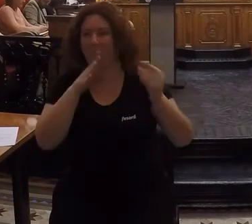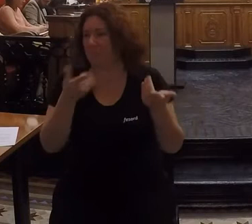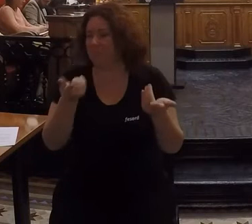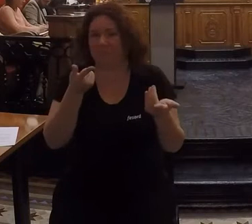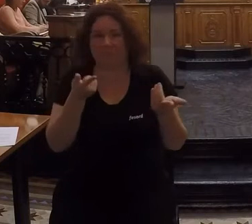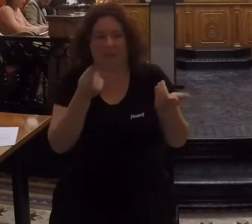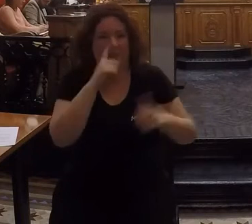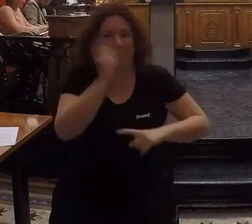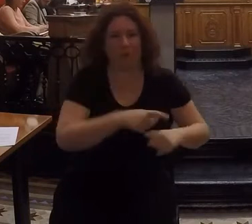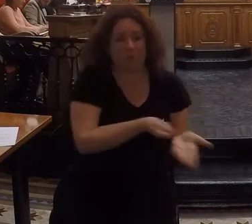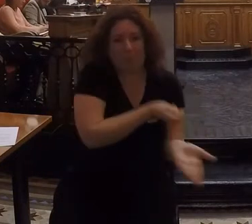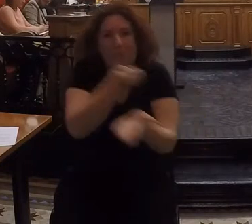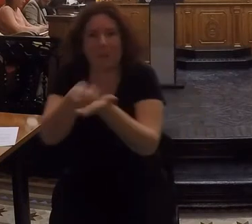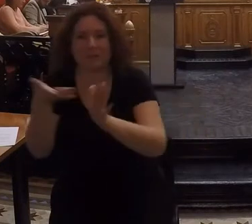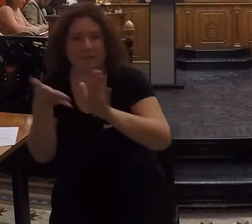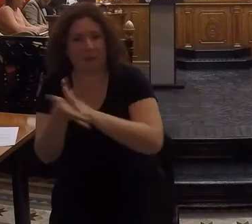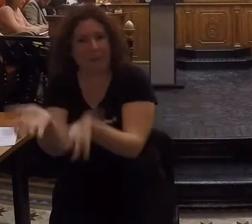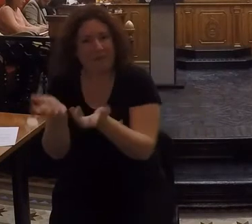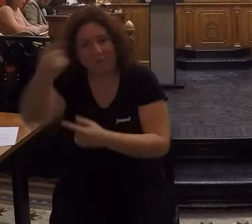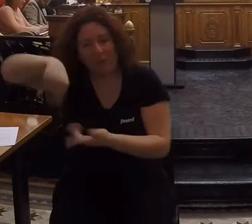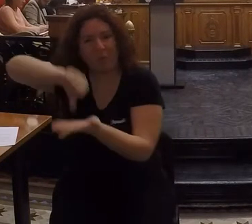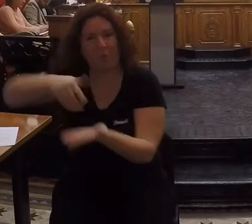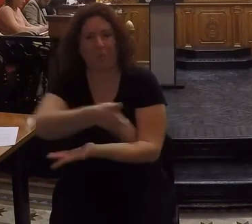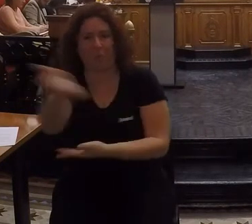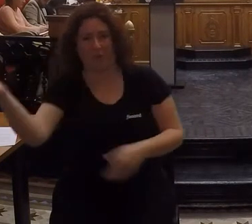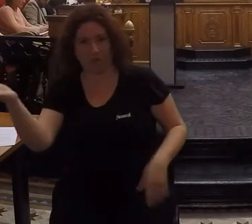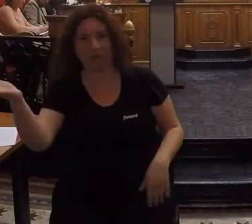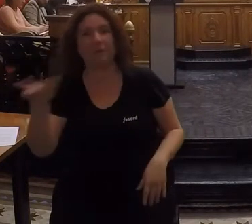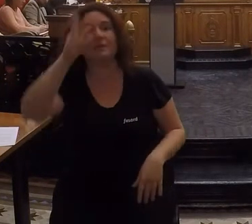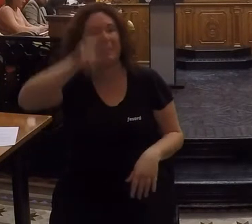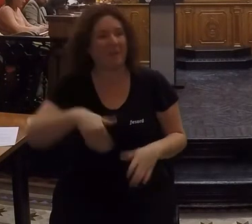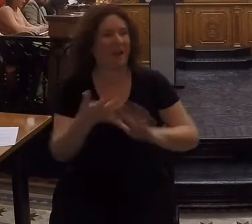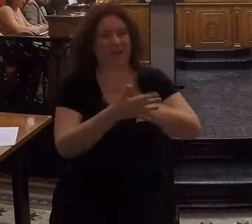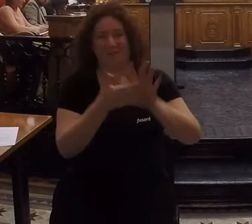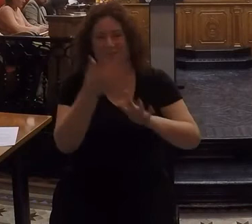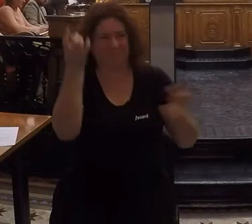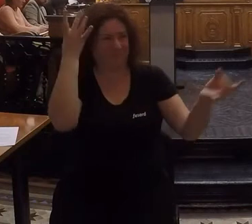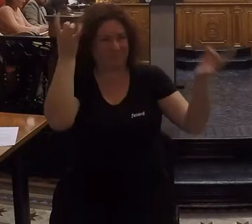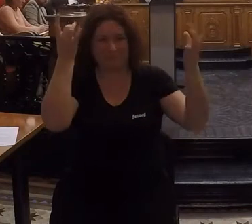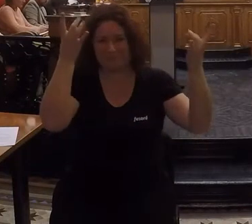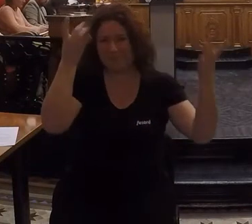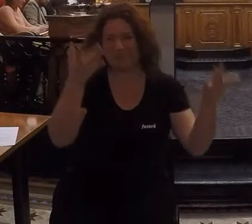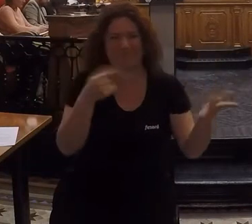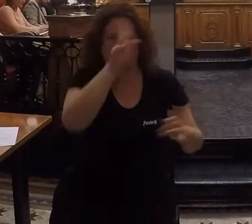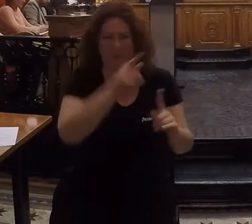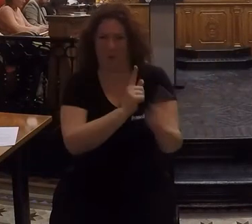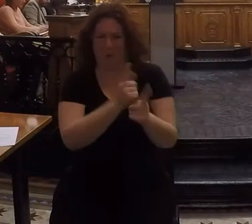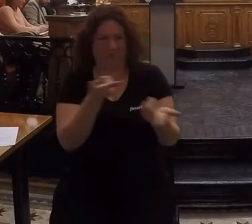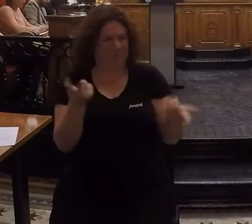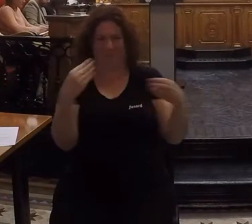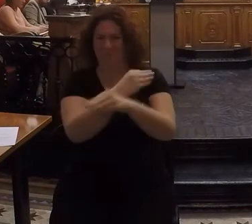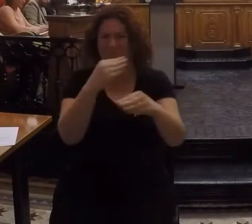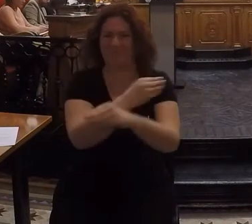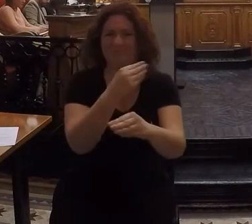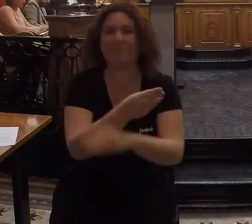ciudad. Y digo demagógico, por no decir contradictorio y sin sentido absoluto. En definitiva, se